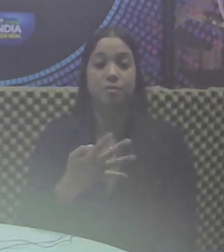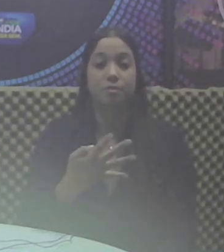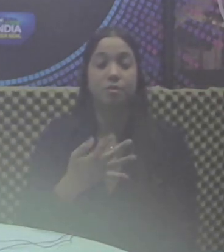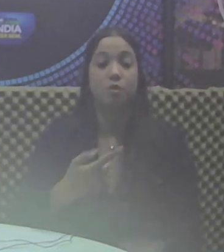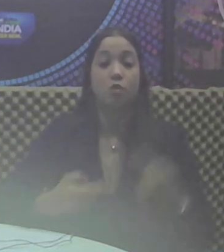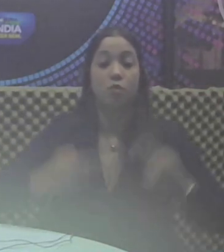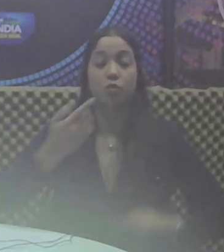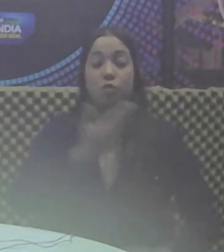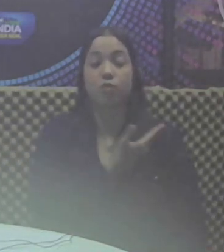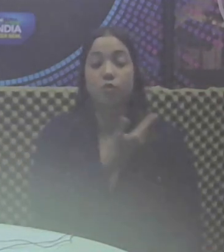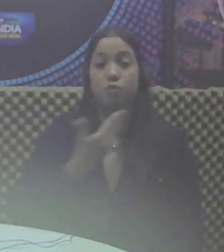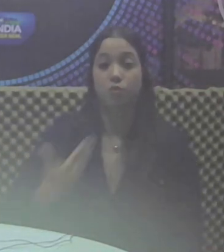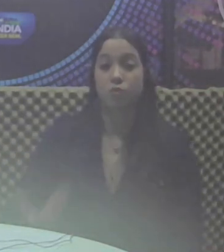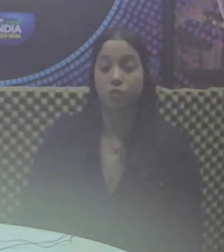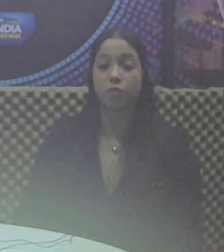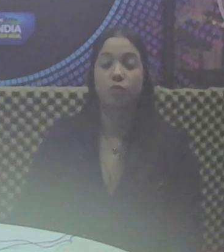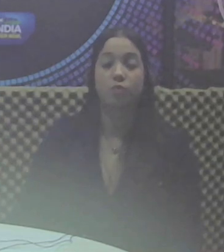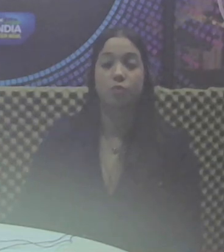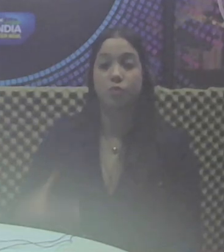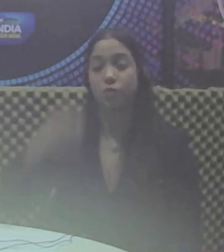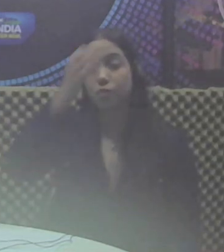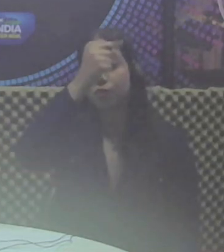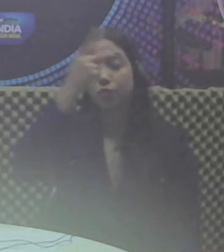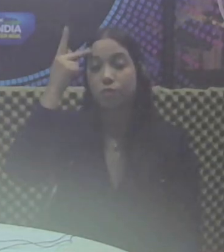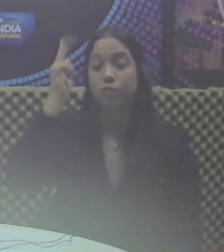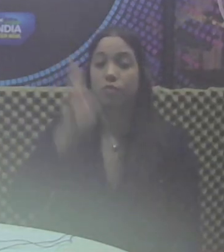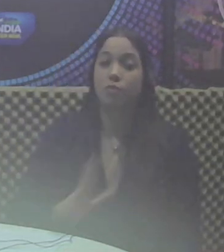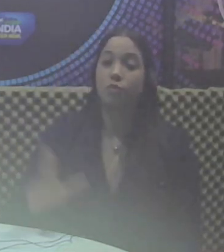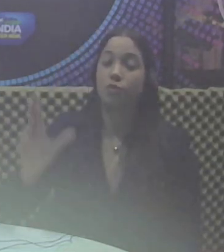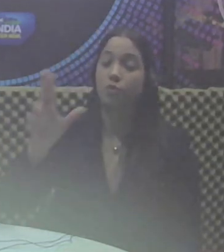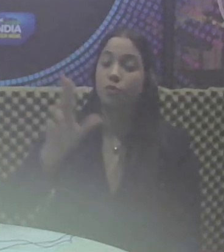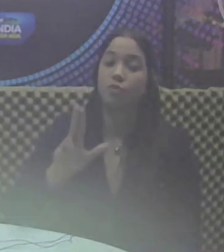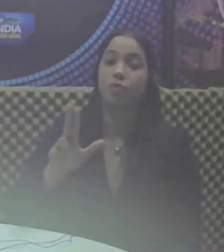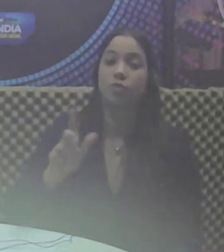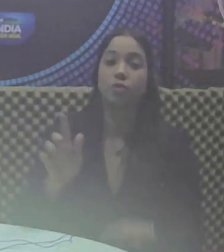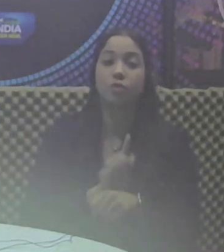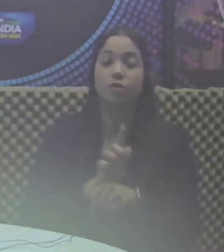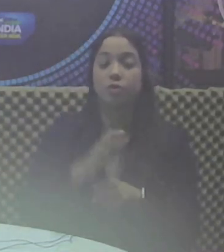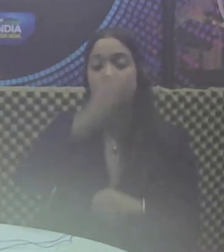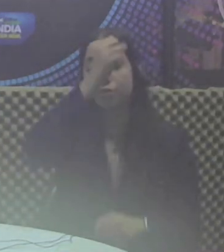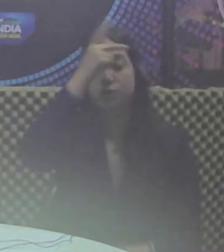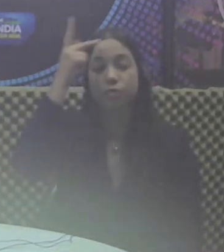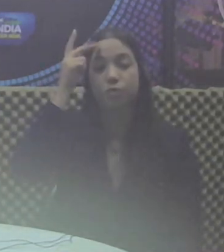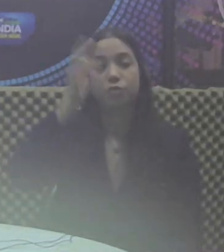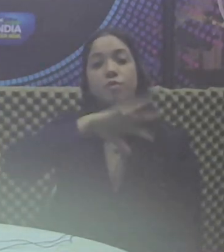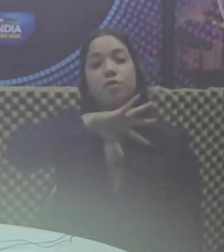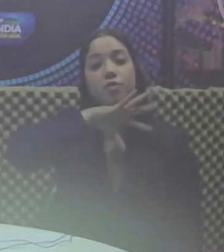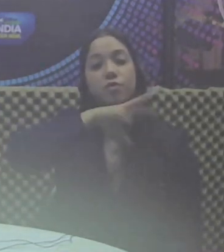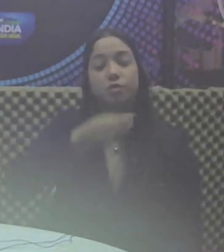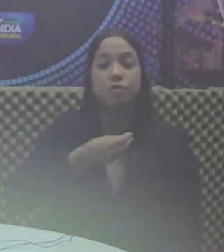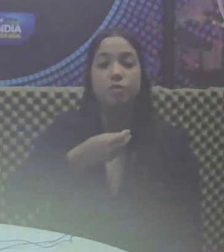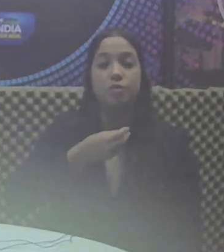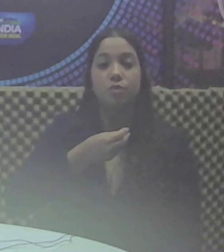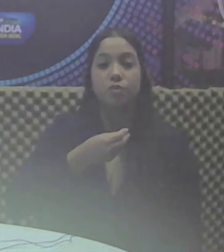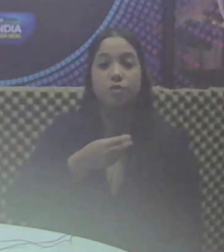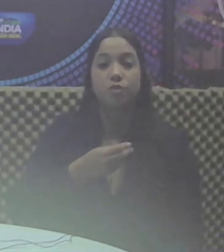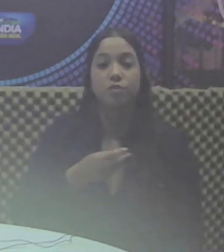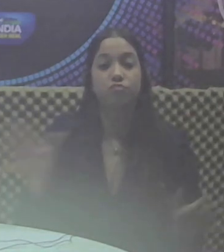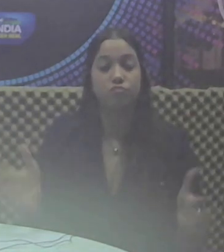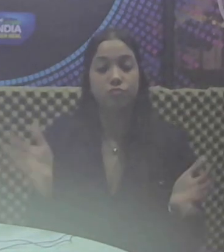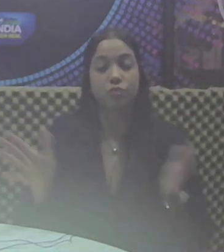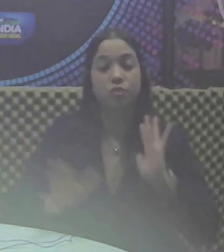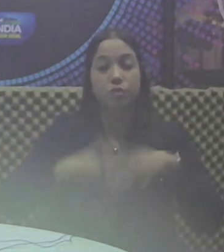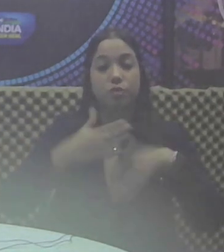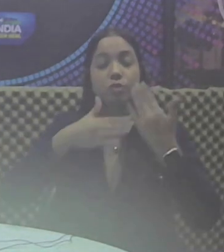políticas públicas adotadas pela Prefeitura de Uberlândia, sob gestão do prefeito Odelmo Leão, para estimular o